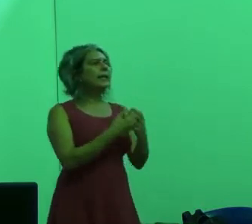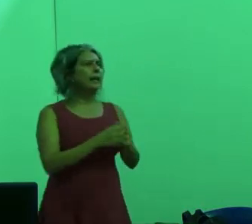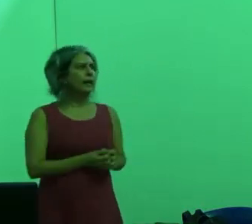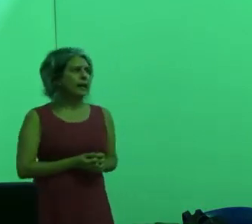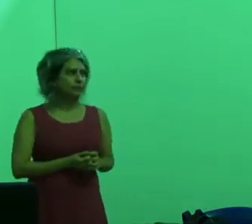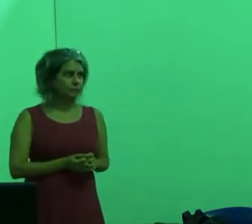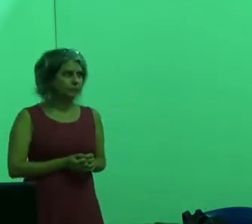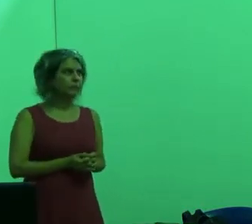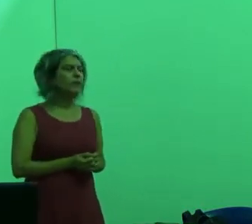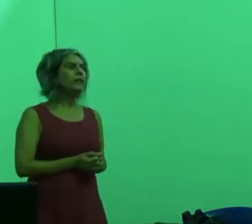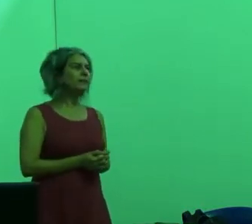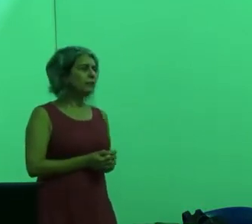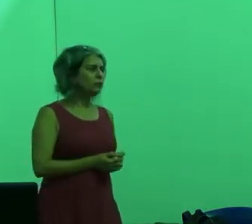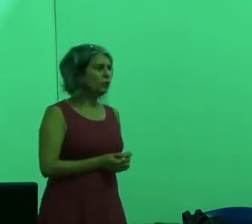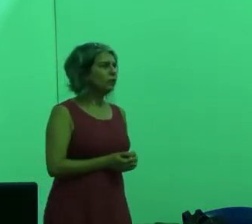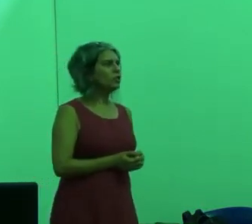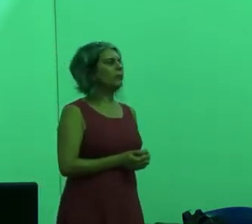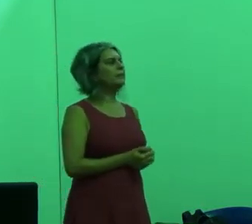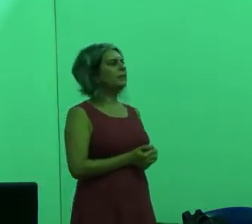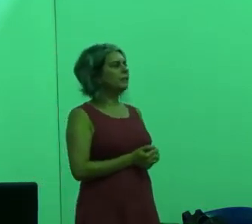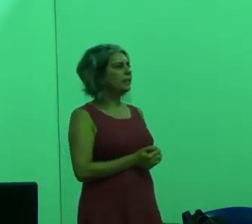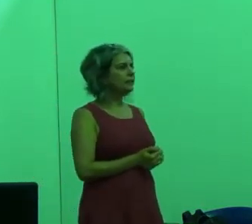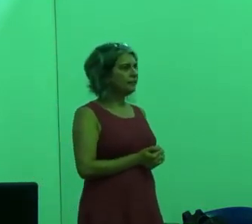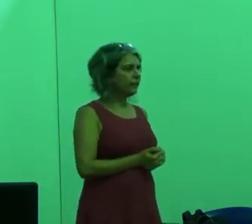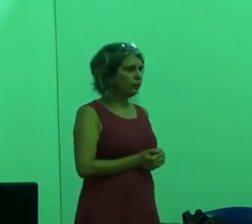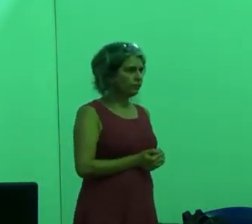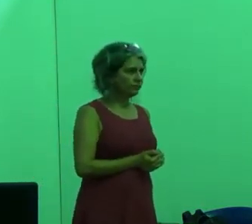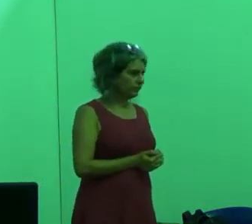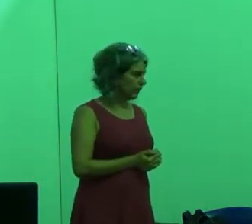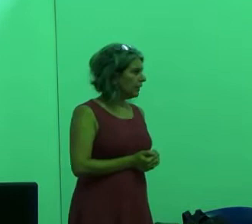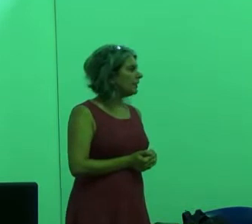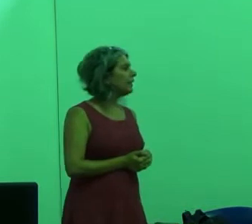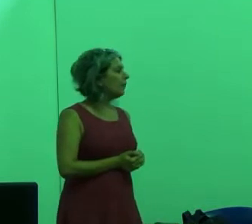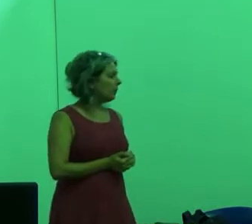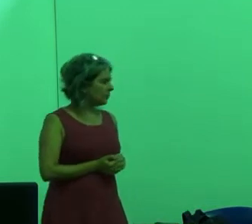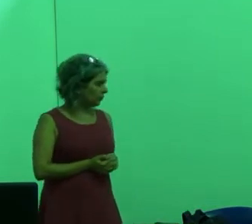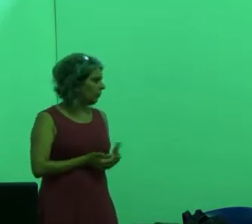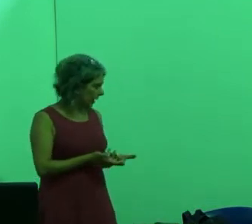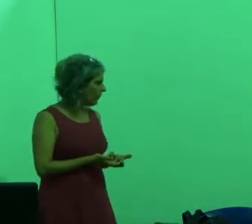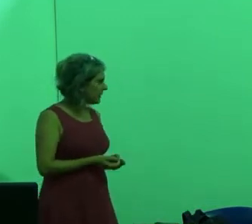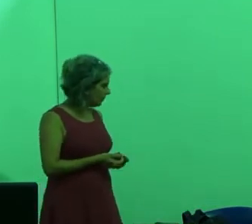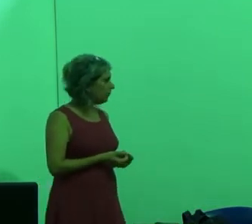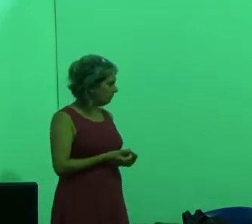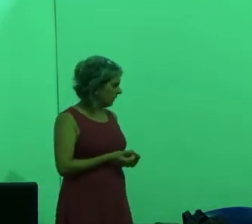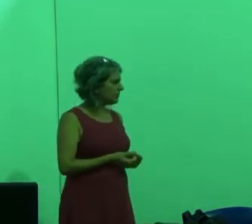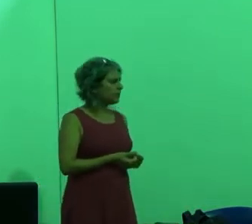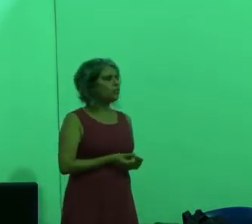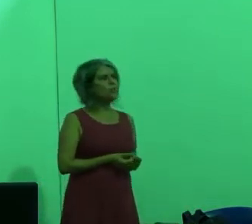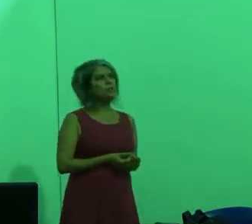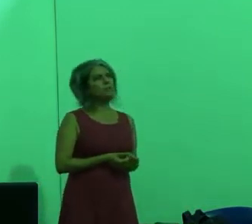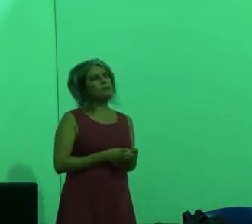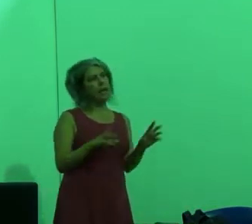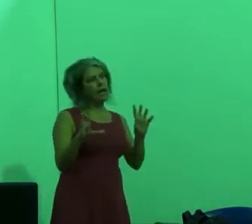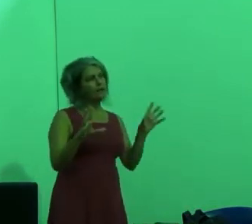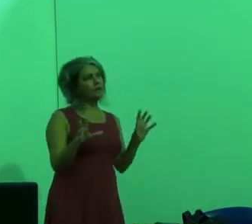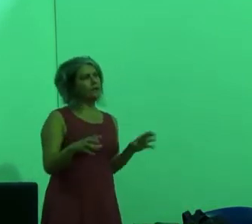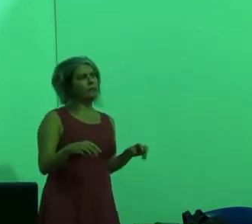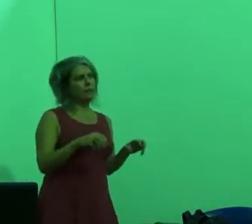daquela escritora chamada Adriane Galisteu, que é uma pessoa, não é, mas é bastante claro, assim, para